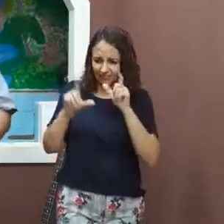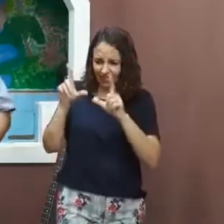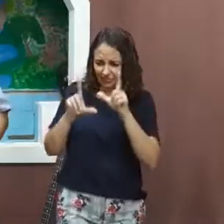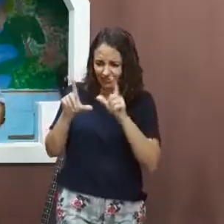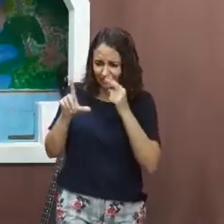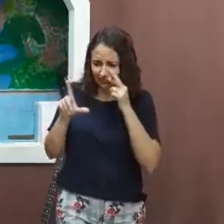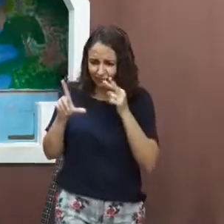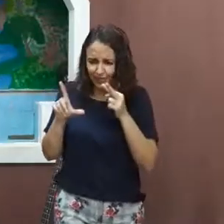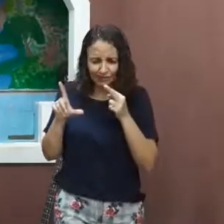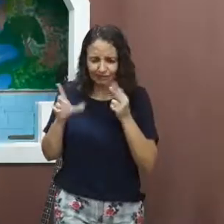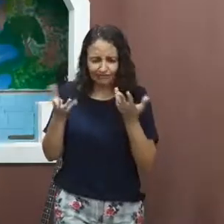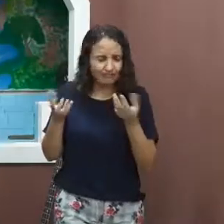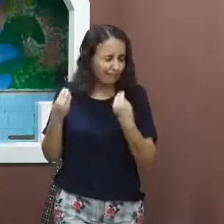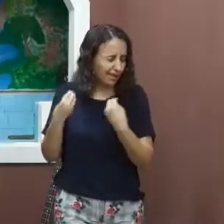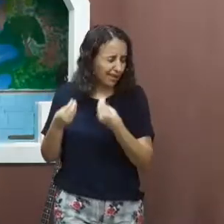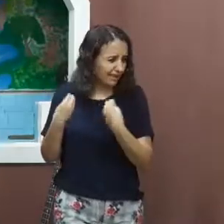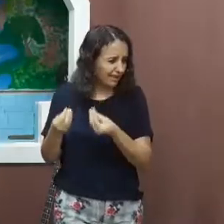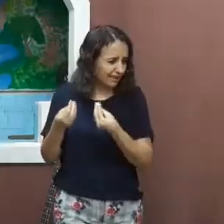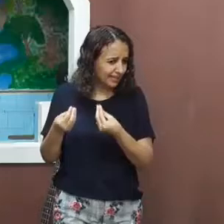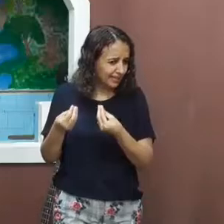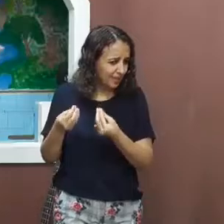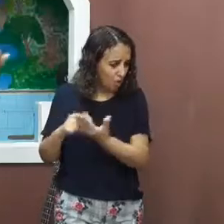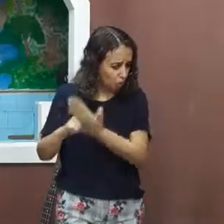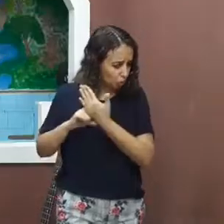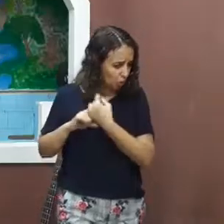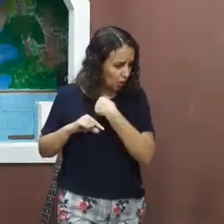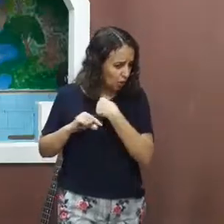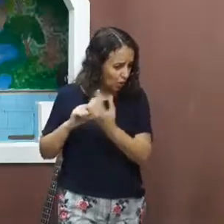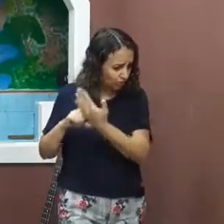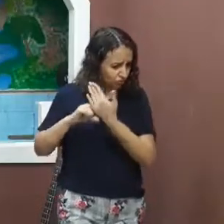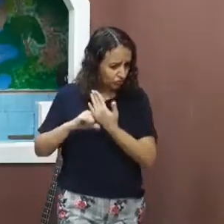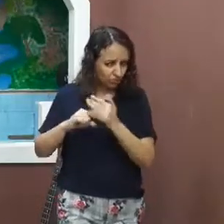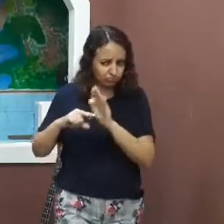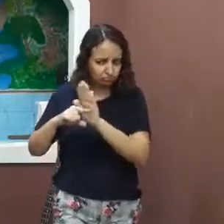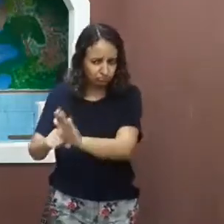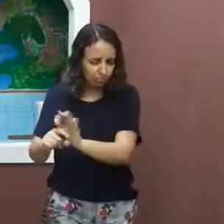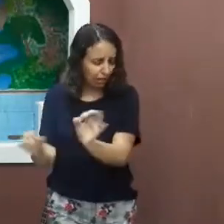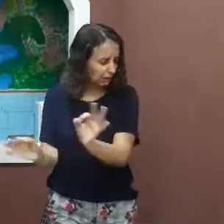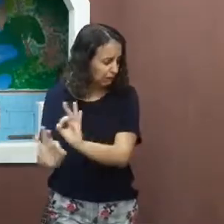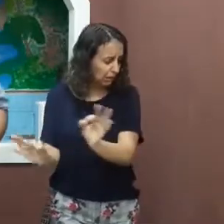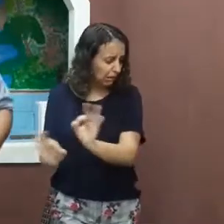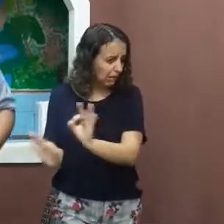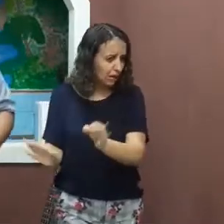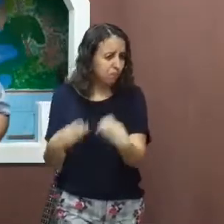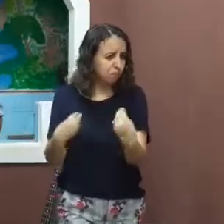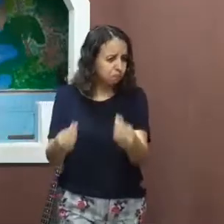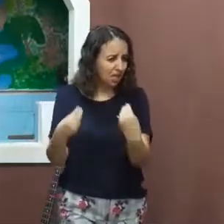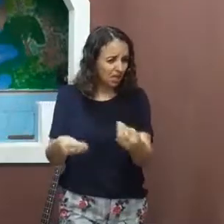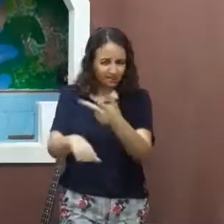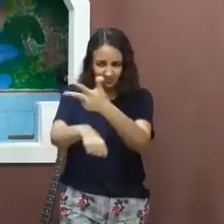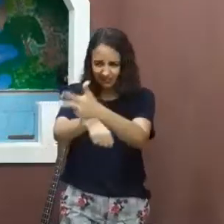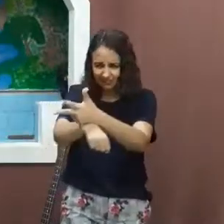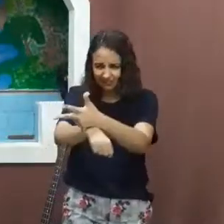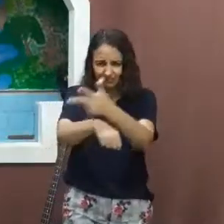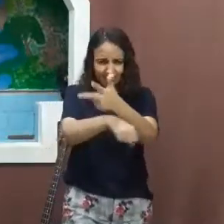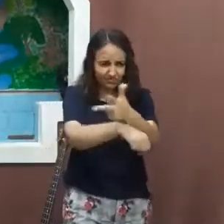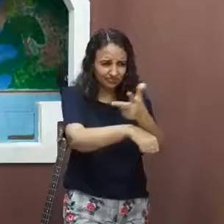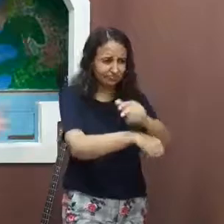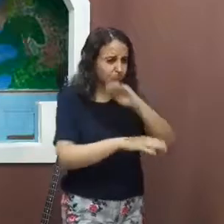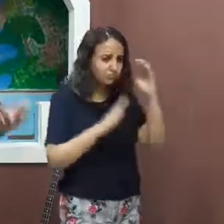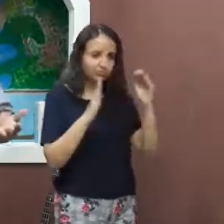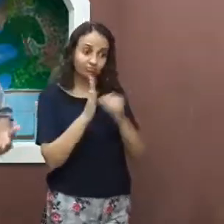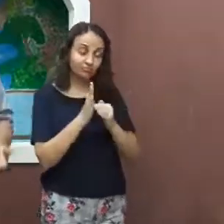vai ajudar em nada a minha vida, e a vida daquela pessoa, e a vida daquelas pessoas que estavam ali. Eu